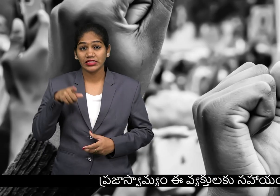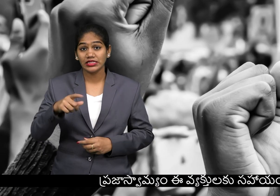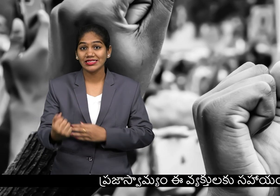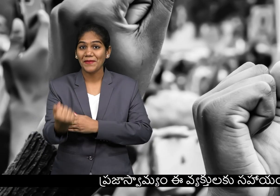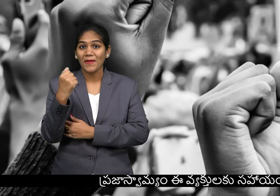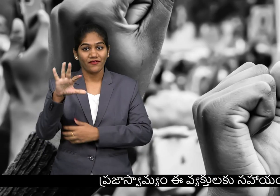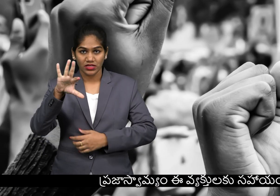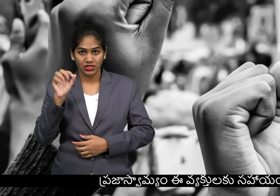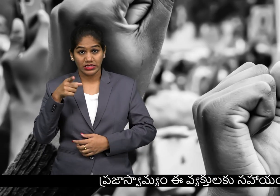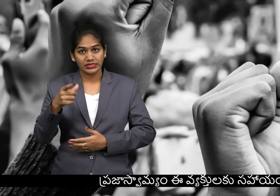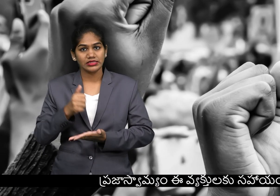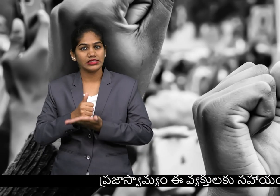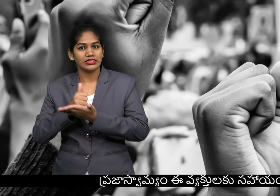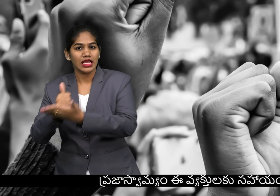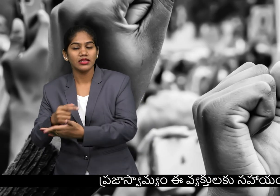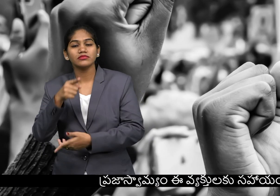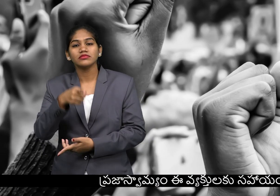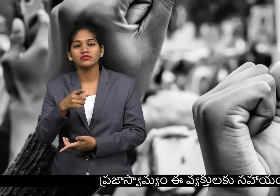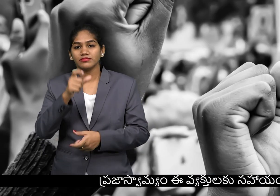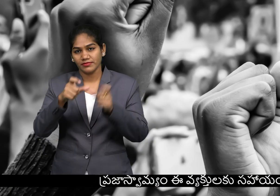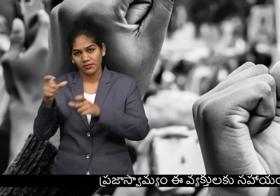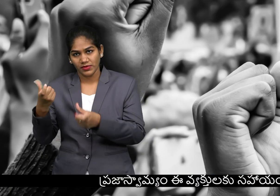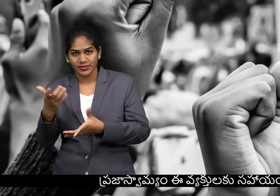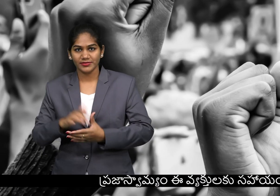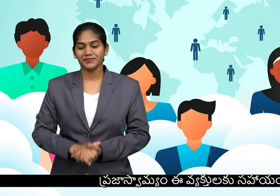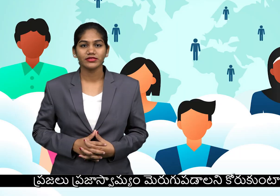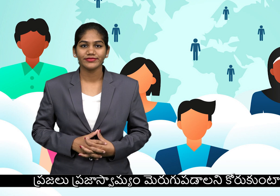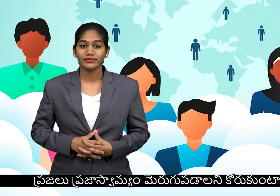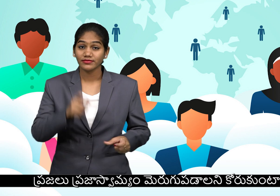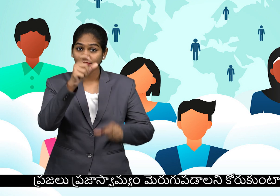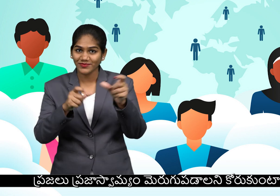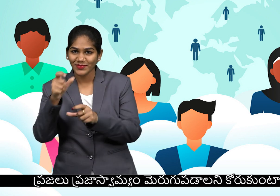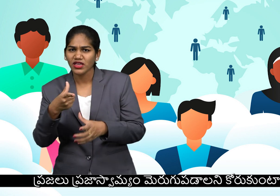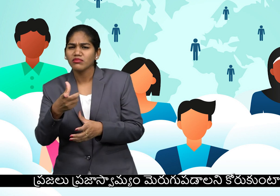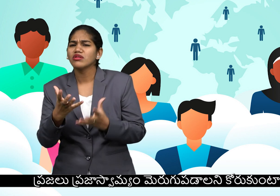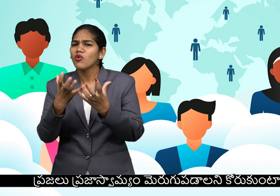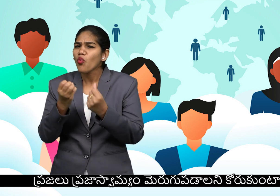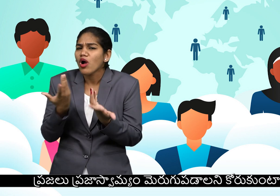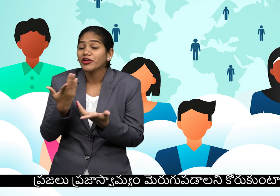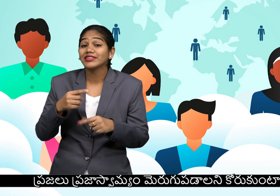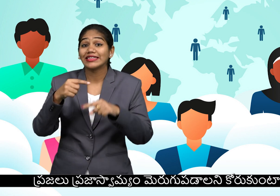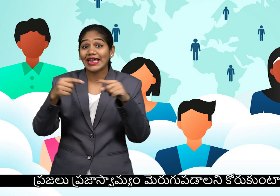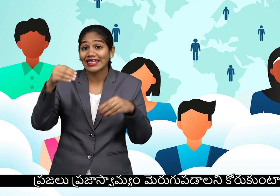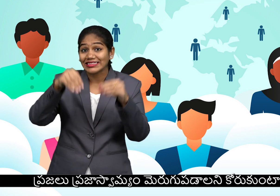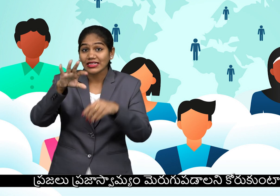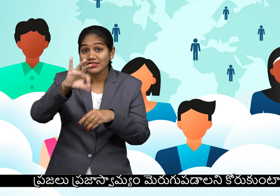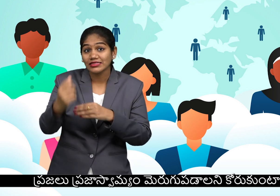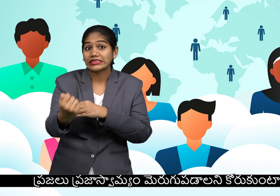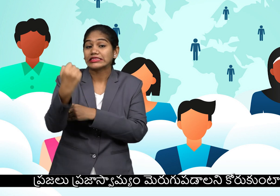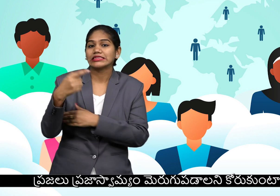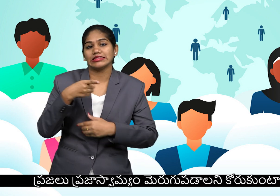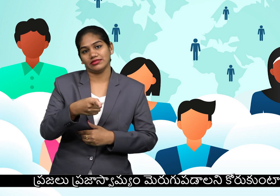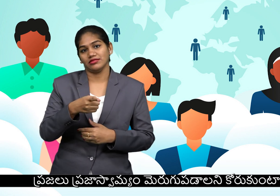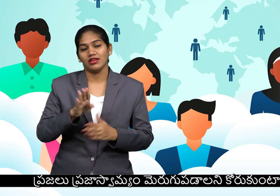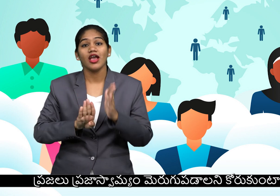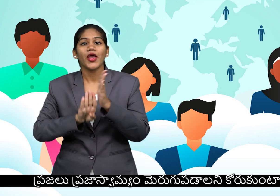ప్రజాస్వామ్యం ఈ వ్యక్తులకు సహాయం చేస్తుంది. ప్రజలు ప్రజాస్వామ్యం మెరుగుపడాలని